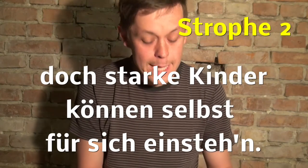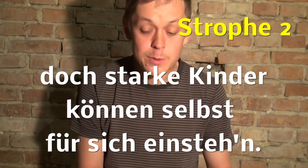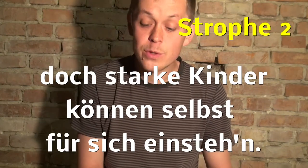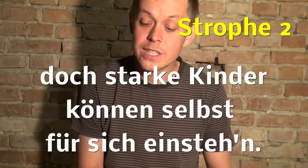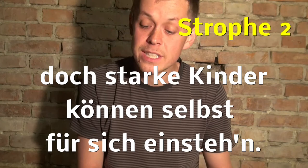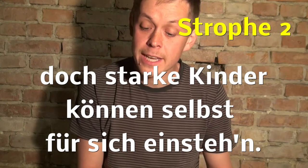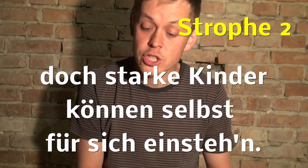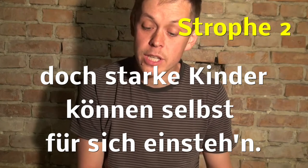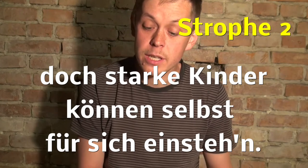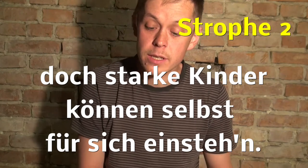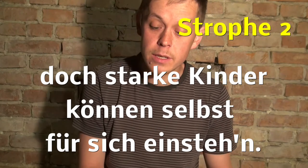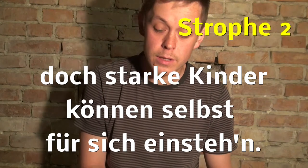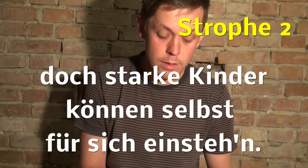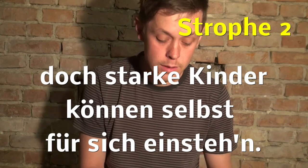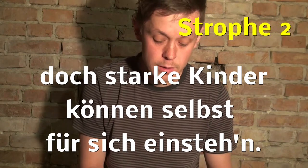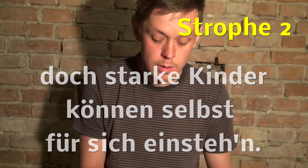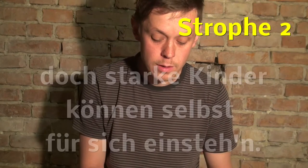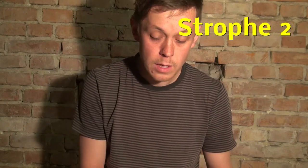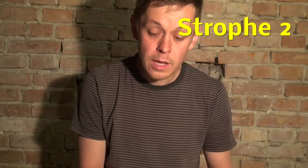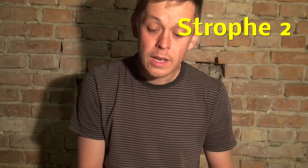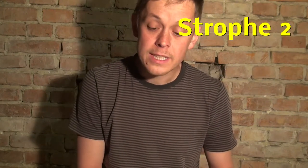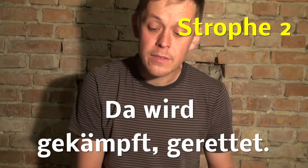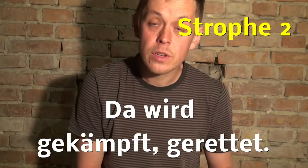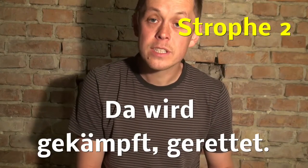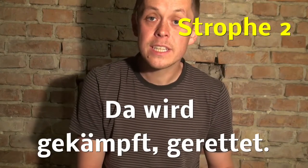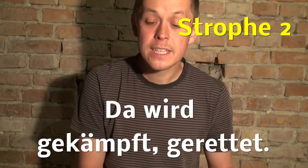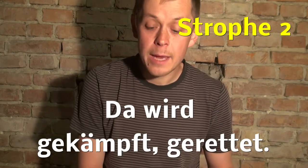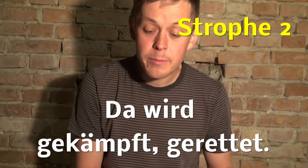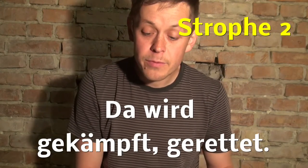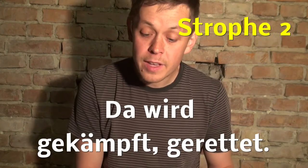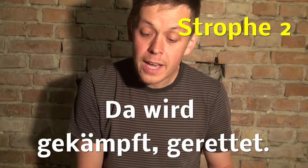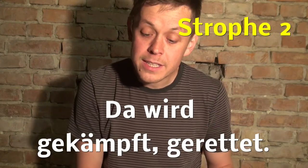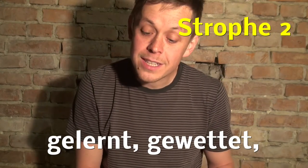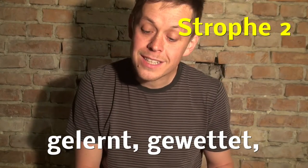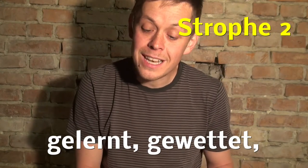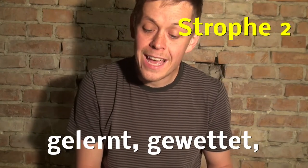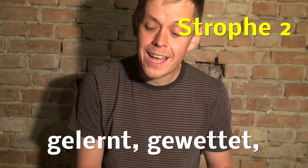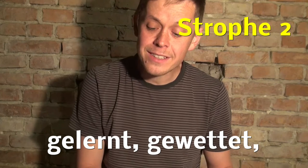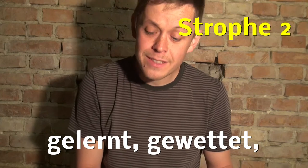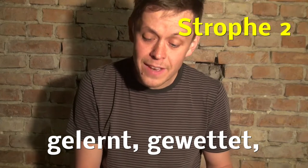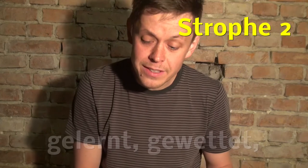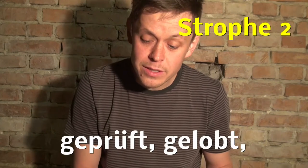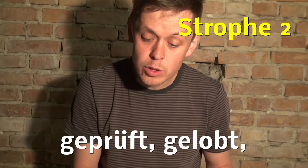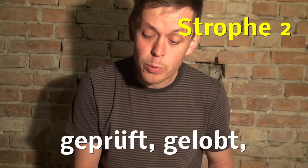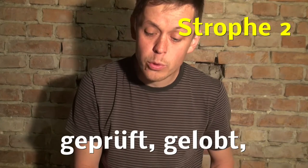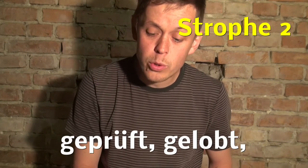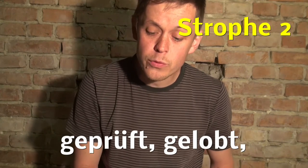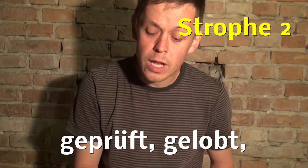selbst für sich einstehen. Da wird gekämpft, gerettet, gelernt, gewettet, geprüft,